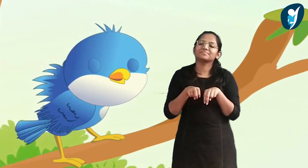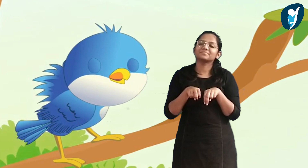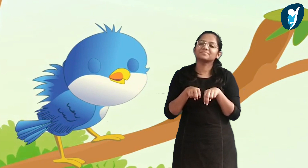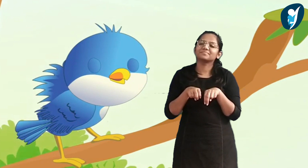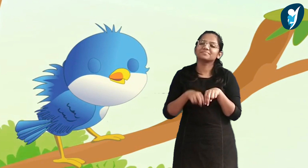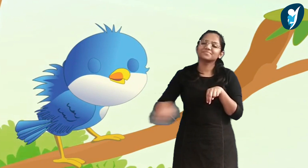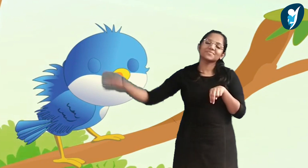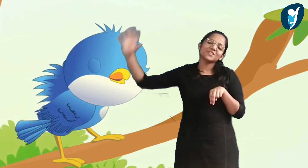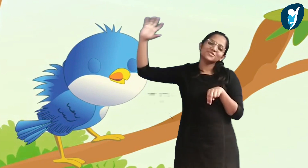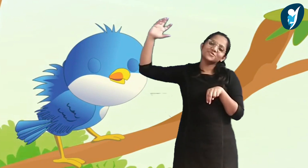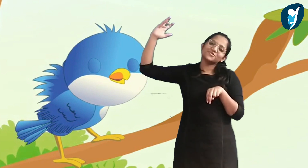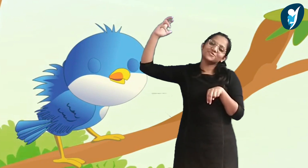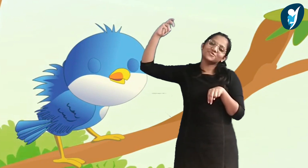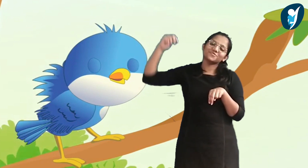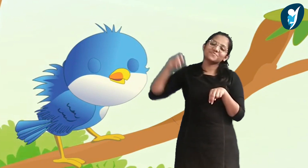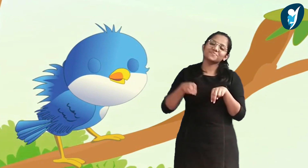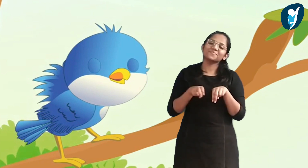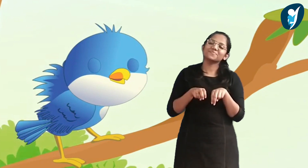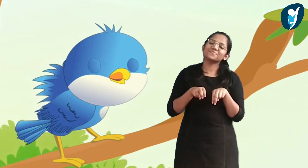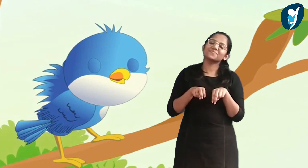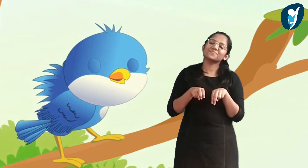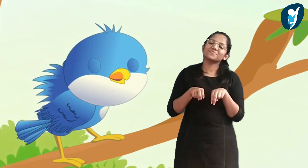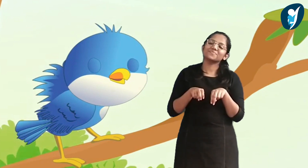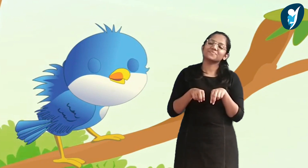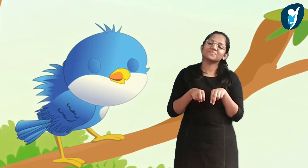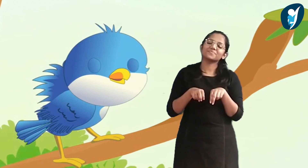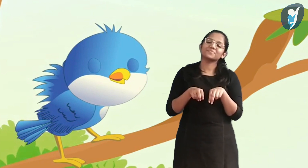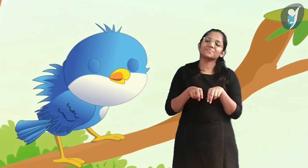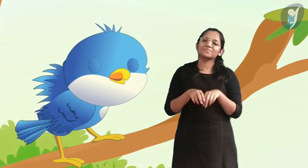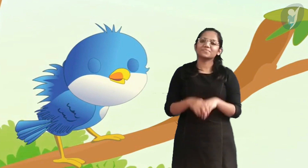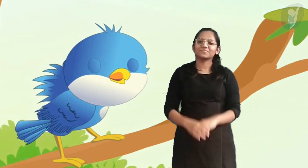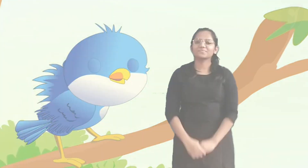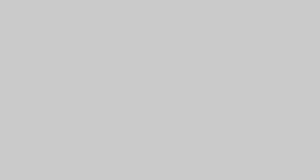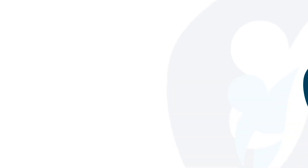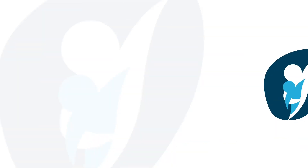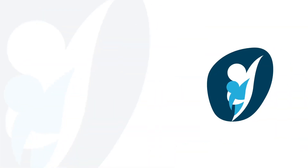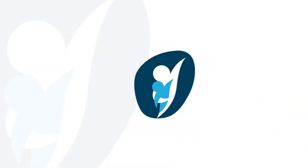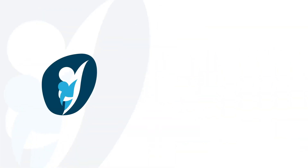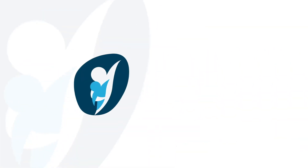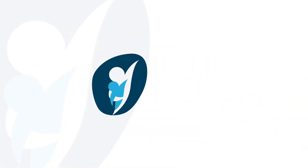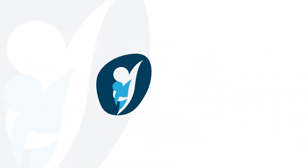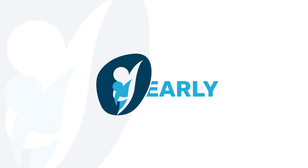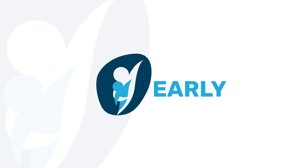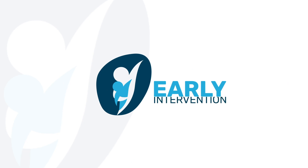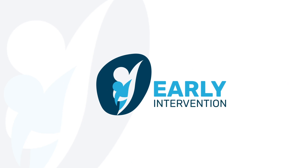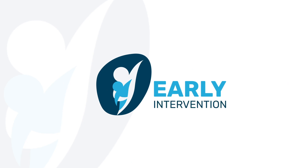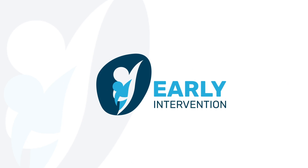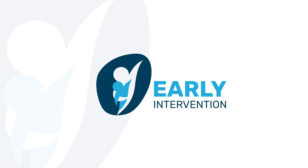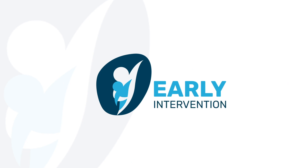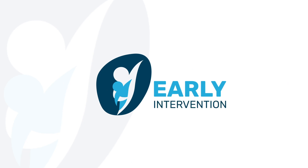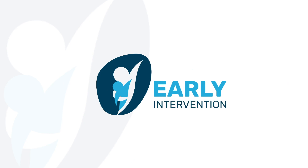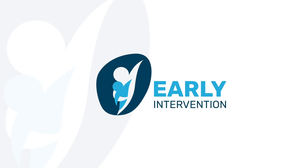अब कोई नहीं है। अब कोई नहीं है।